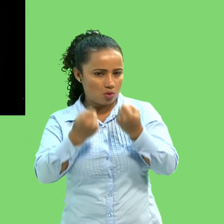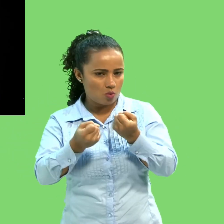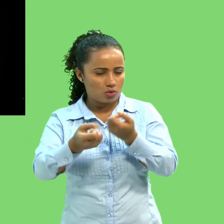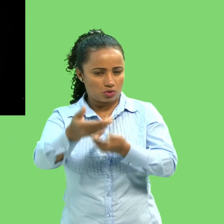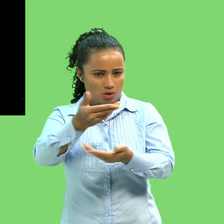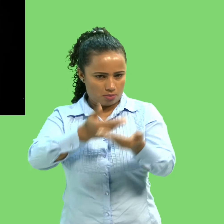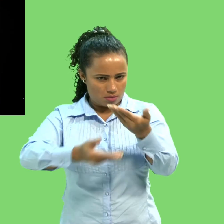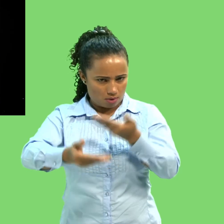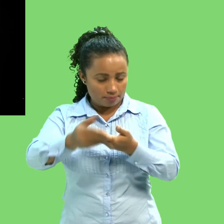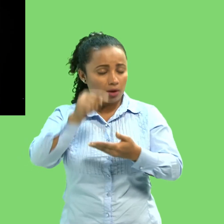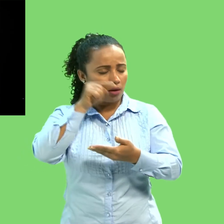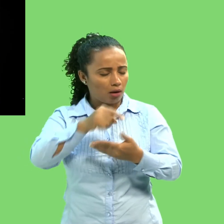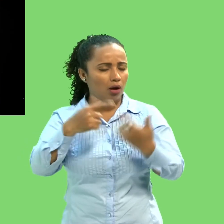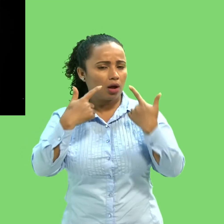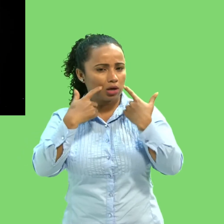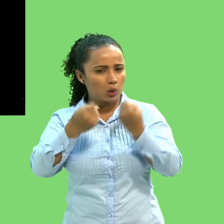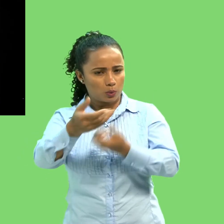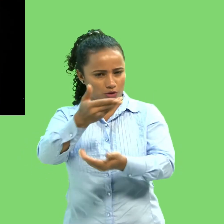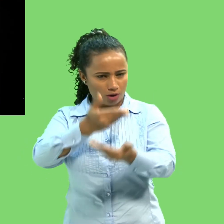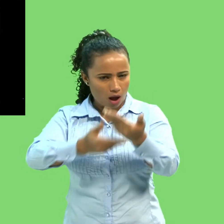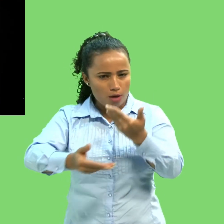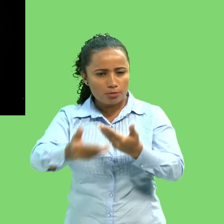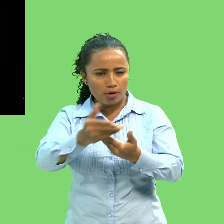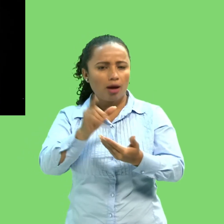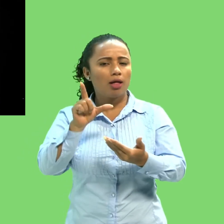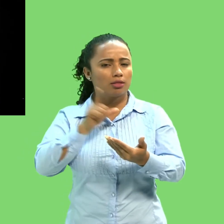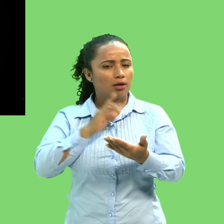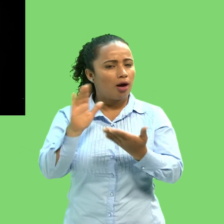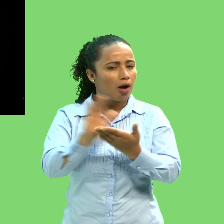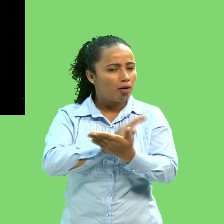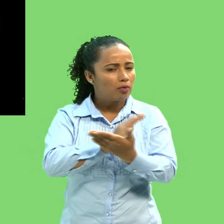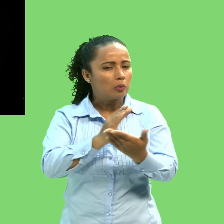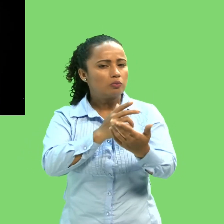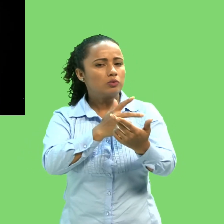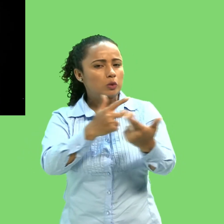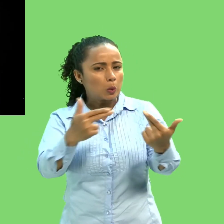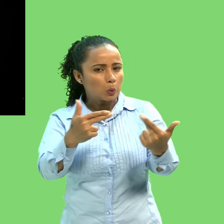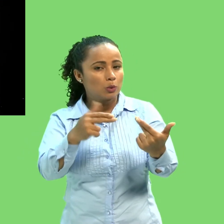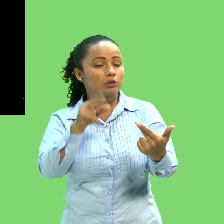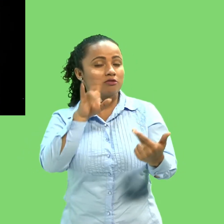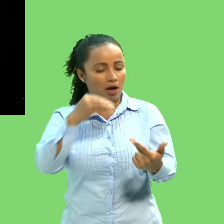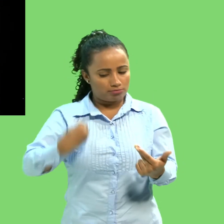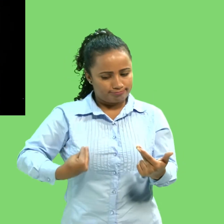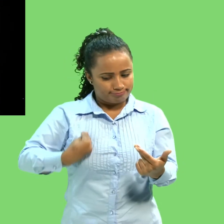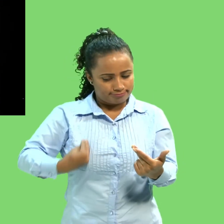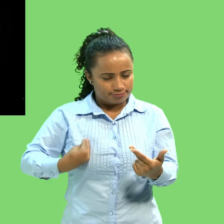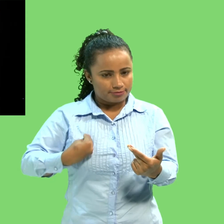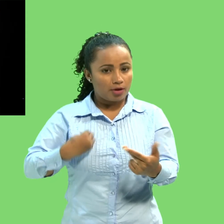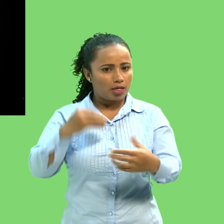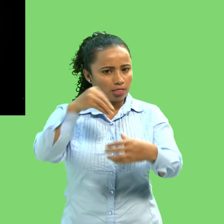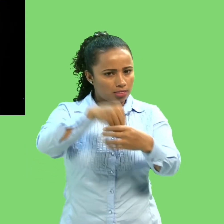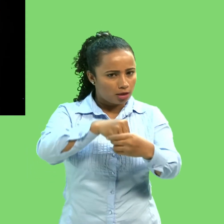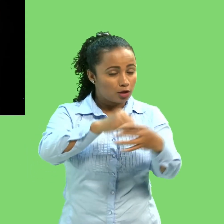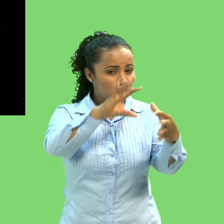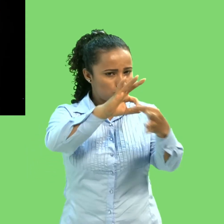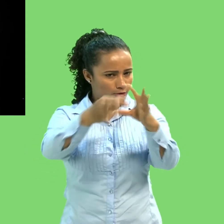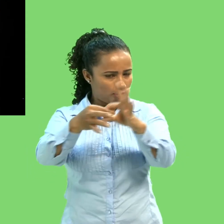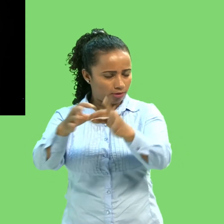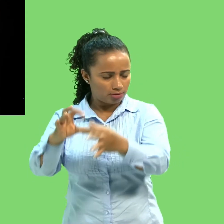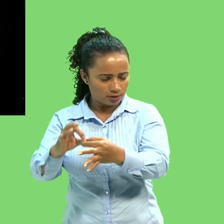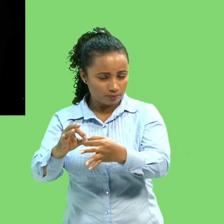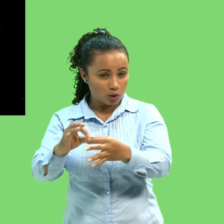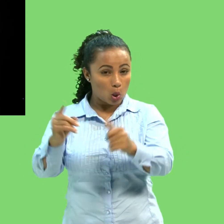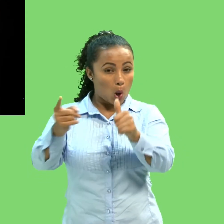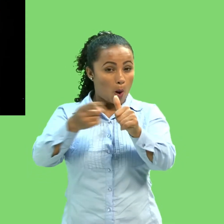vai acontecer em alguns contextos. Vamos ver alguns deles aqui. O primeiro, a primeira postura, na verdade, é uma